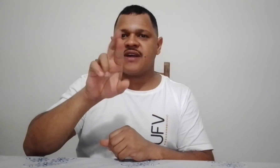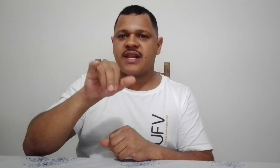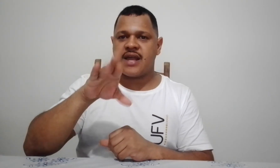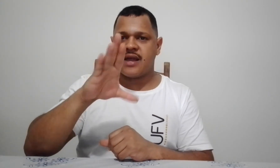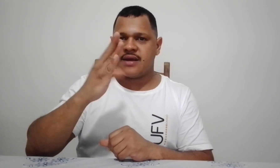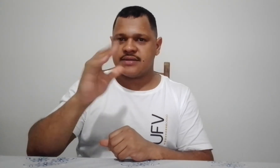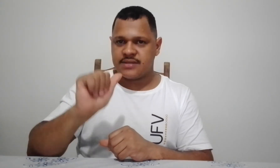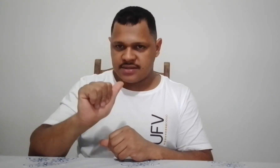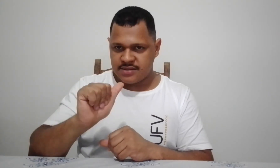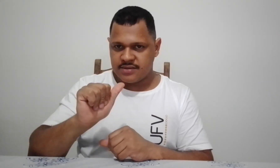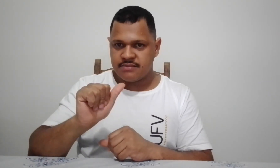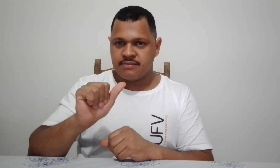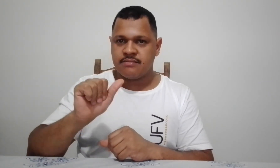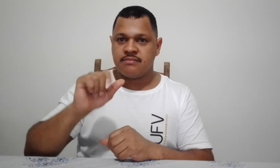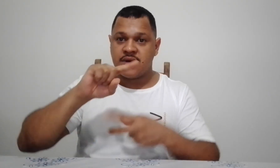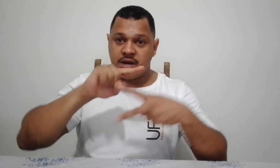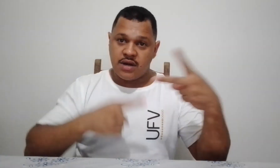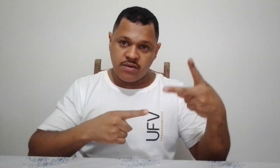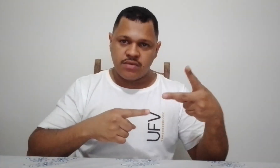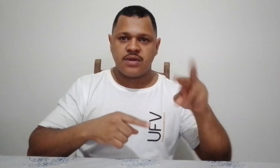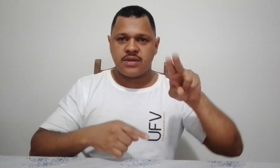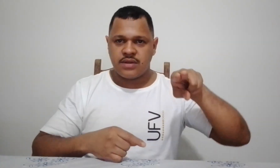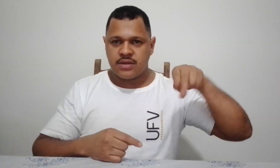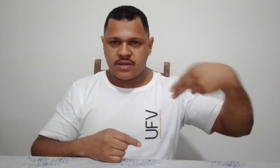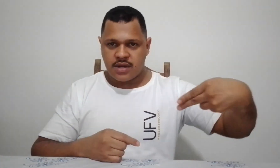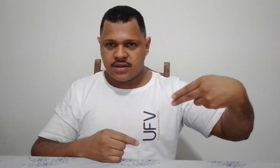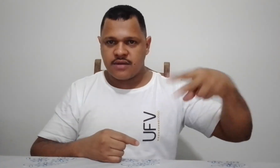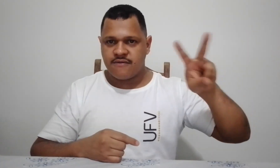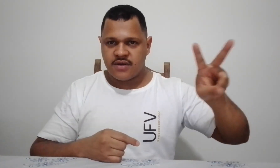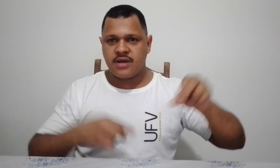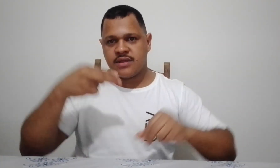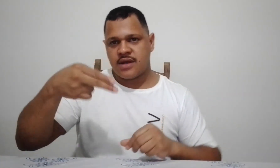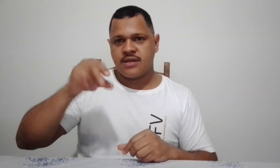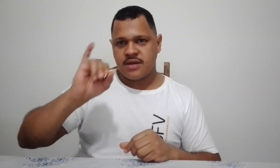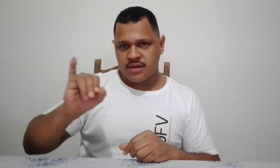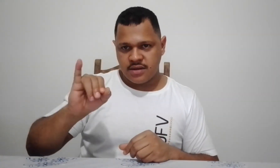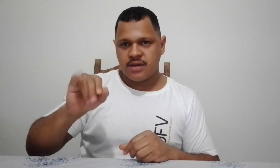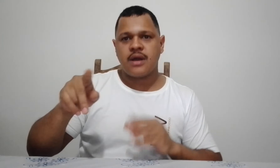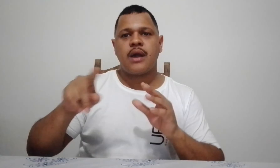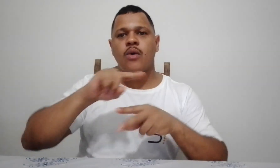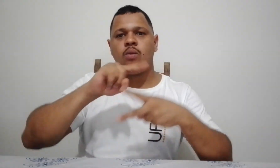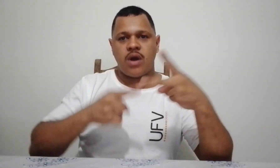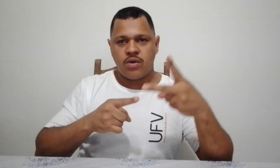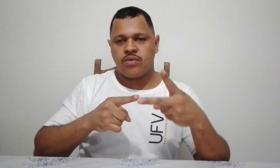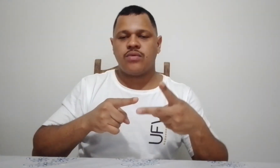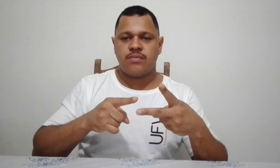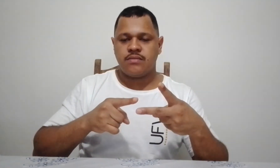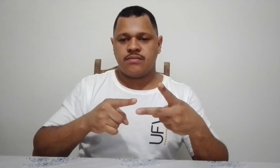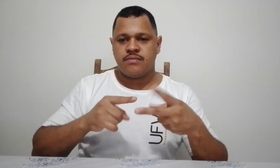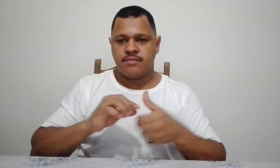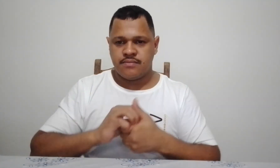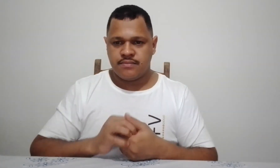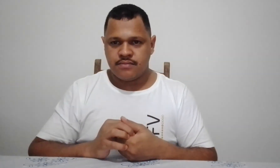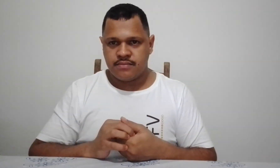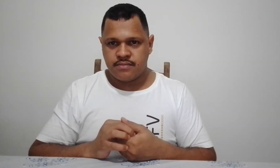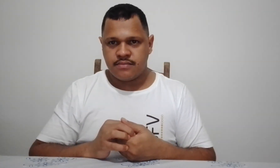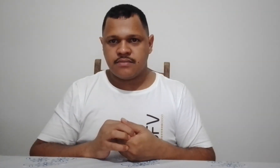fase θV menos θI é o ângulo da impedância, porque Z é igual a V sobre